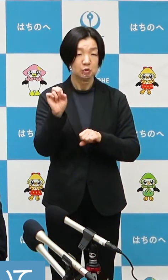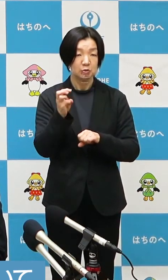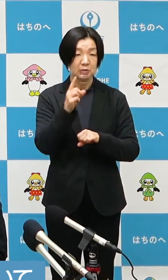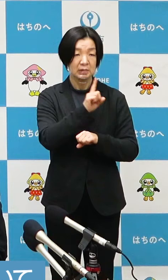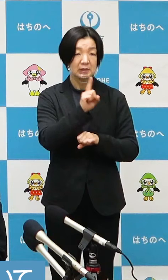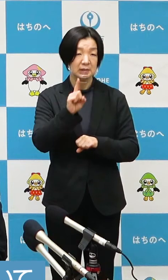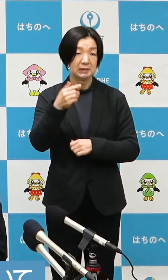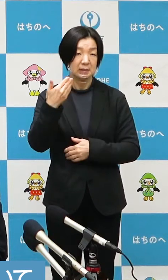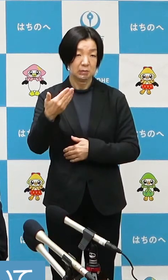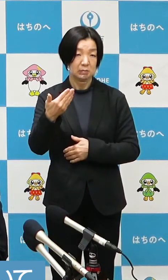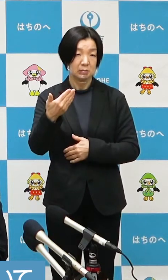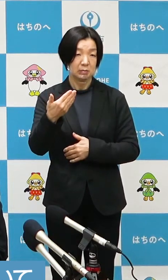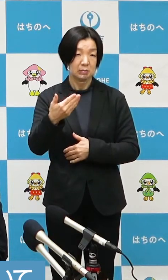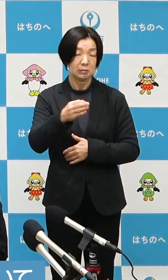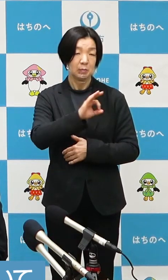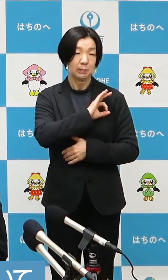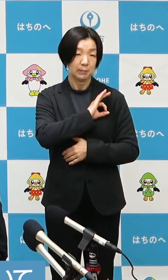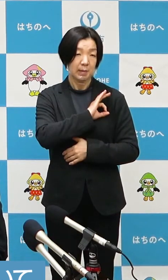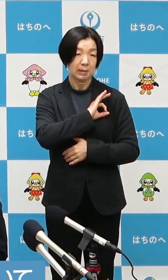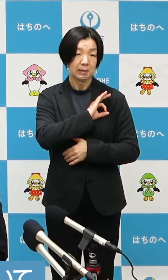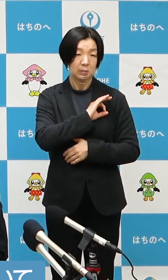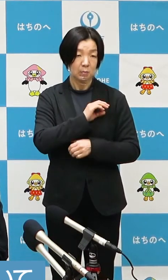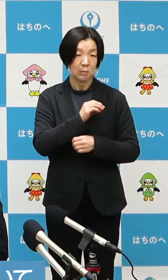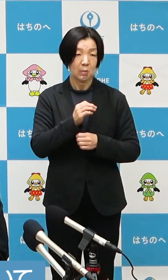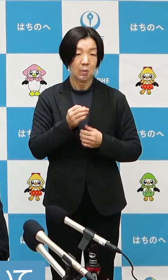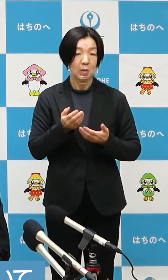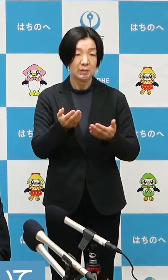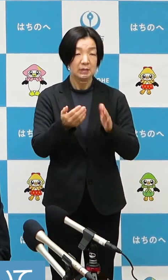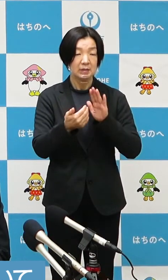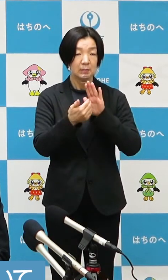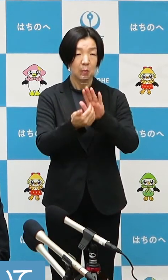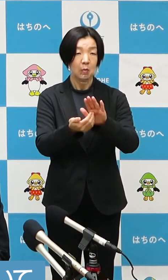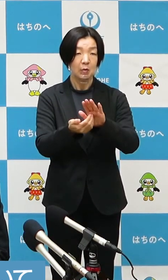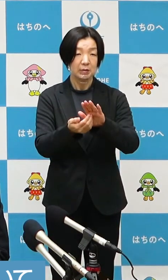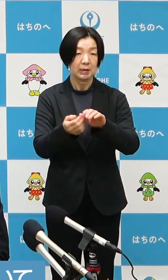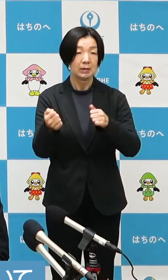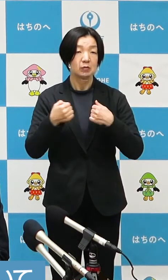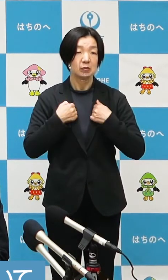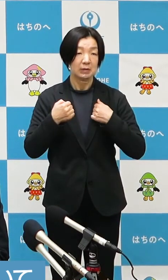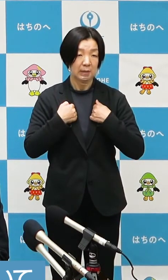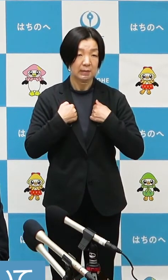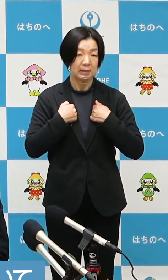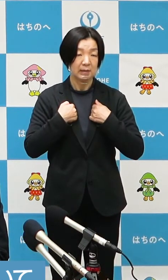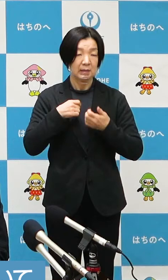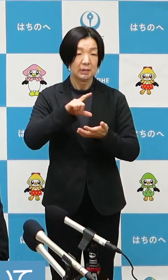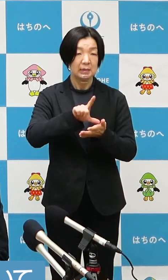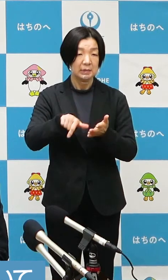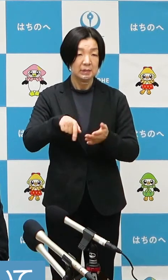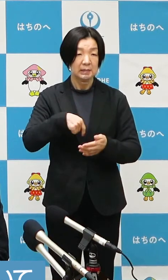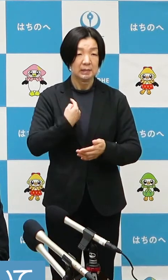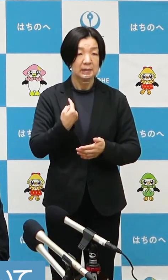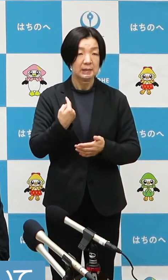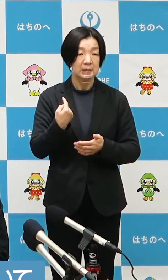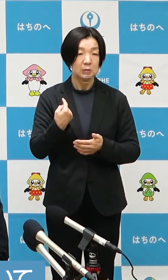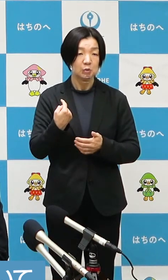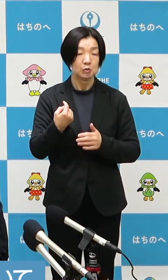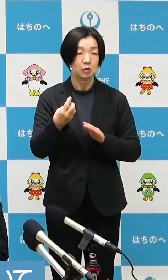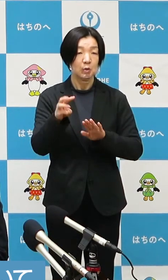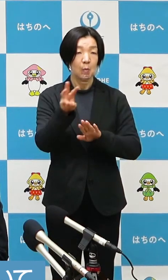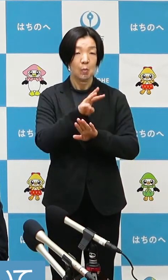119によるシェイクアウト訓練や地域の自主防災訓練を中心に